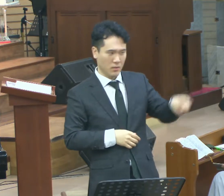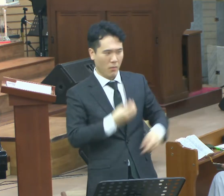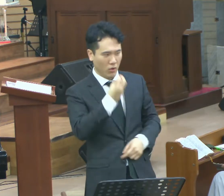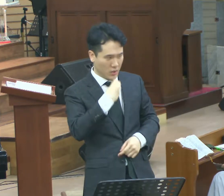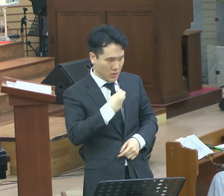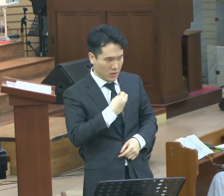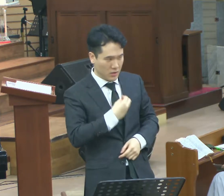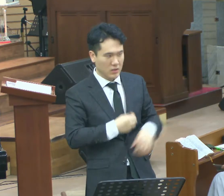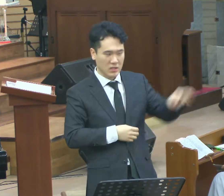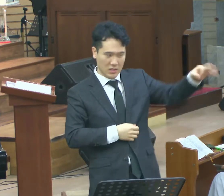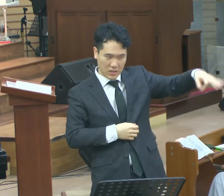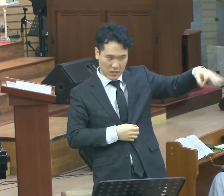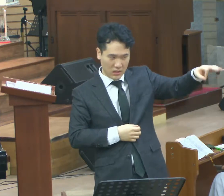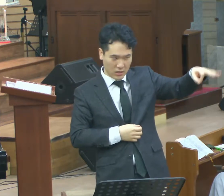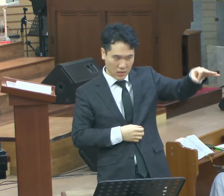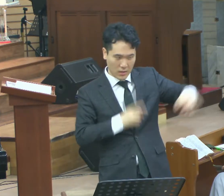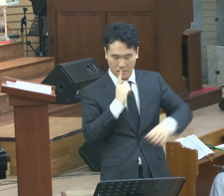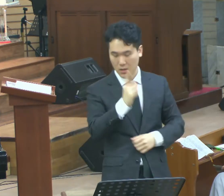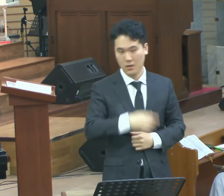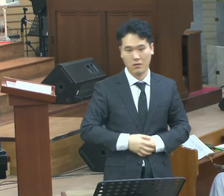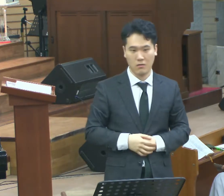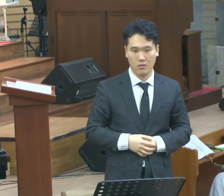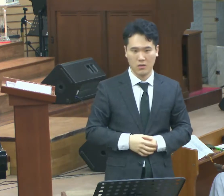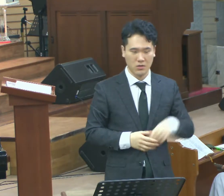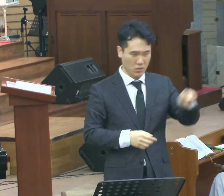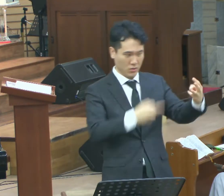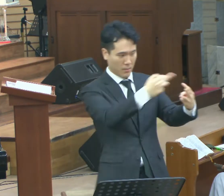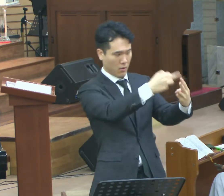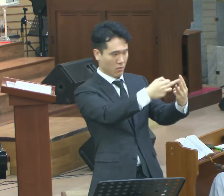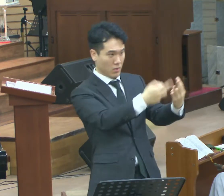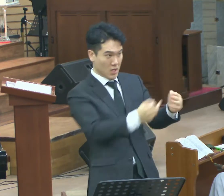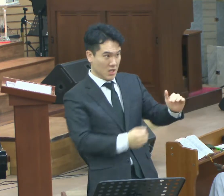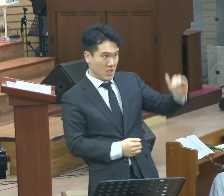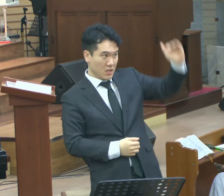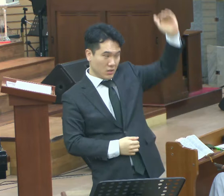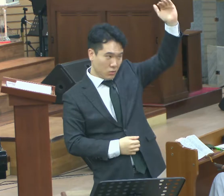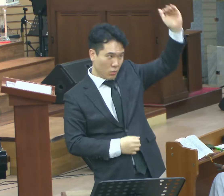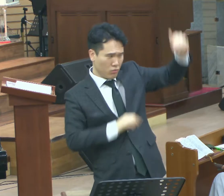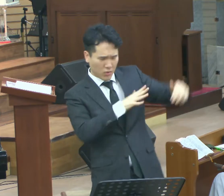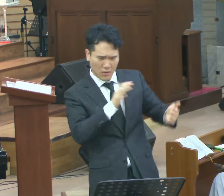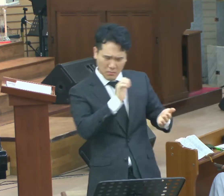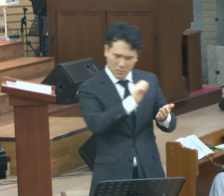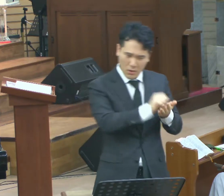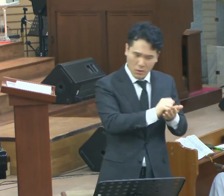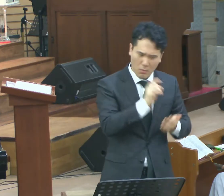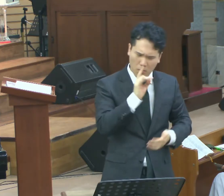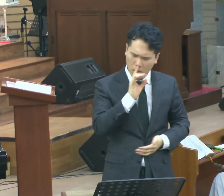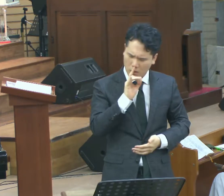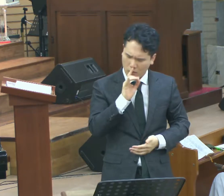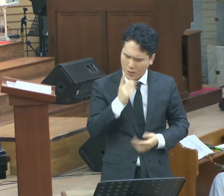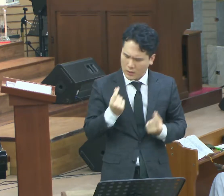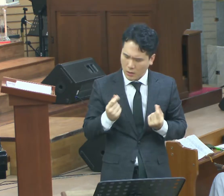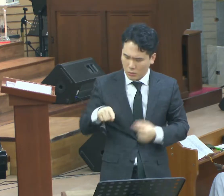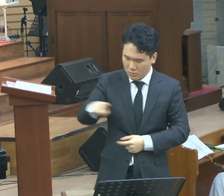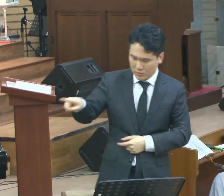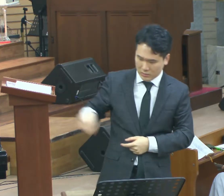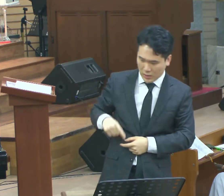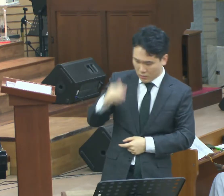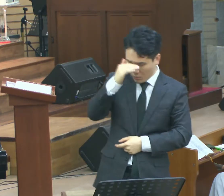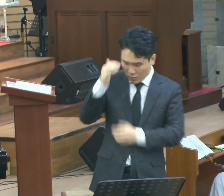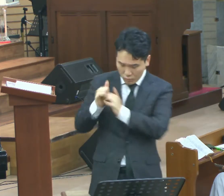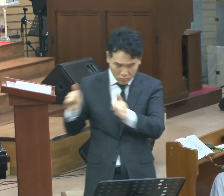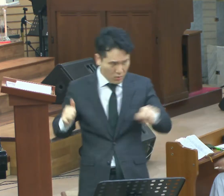성경은 그들은 우리의 밥이다. 그들은 우리의 밥이라 그랬어요. 여러분 믿음이 뭐냐 하면요